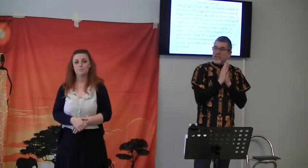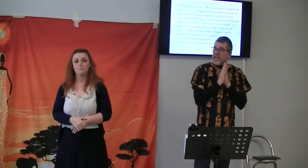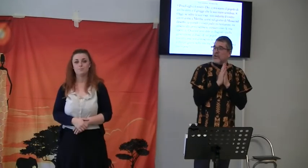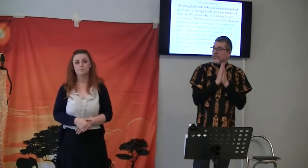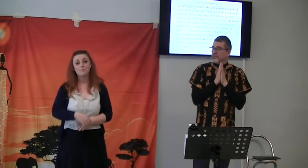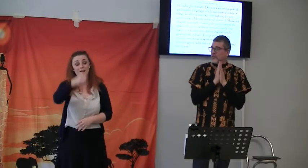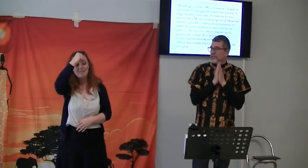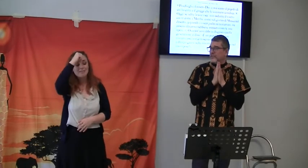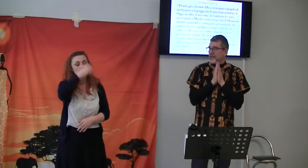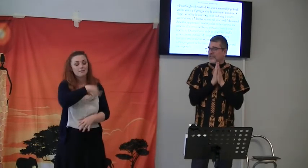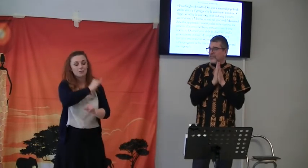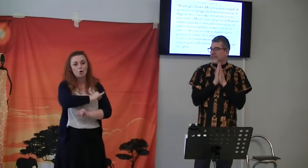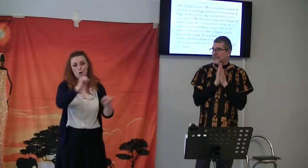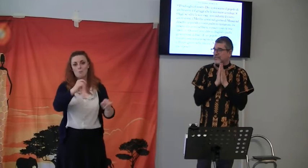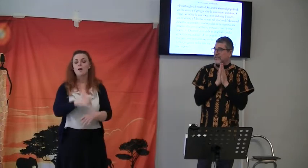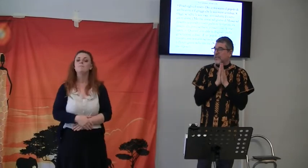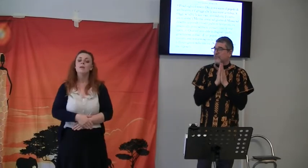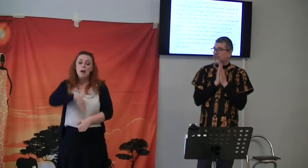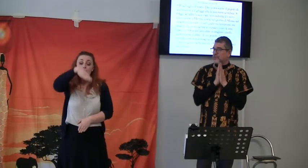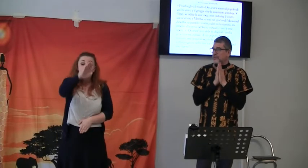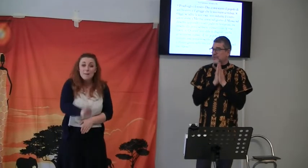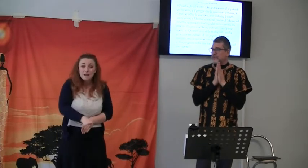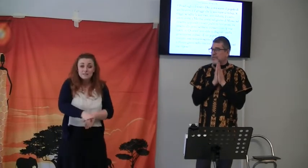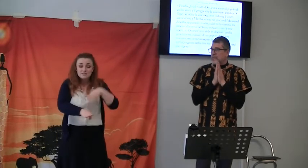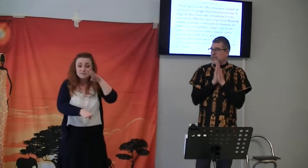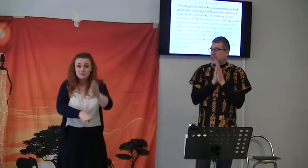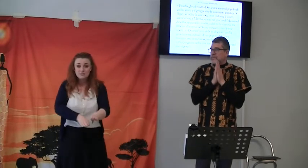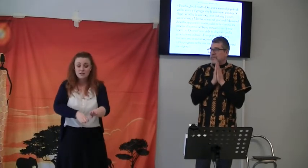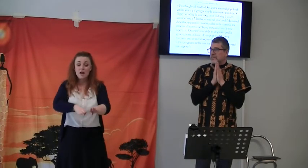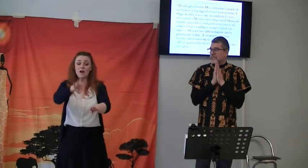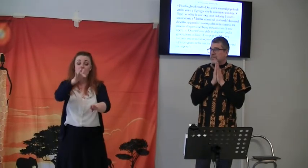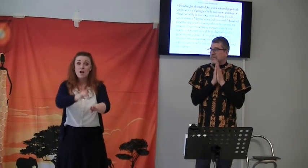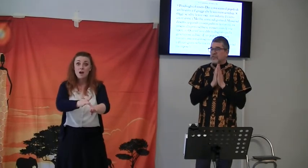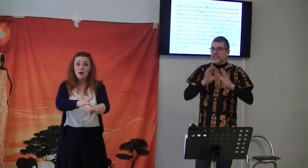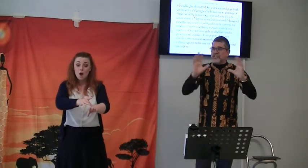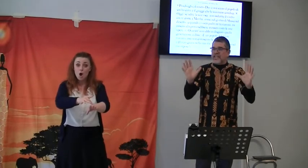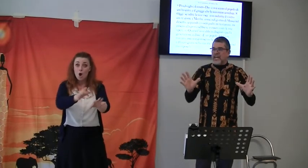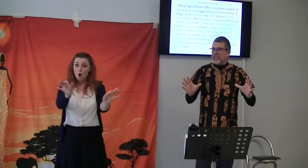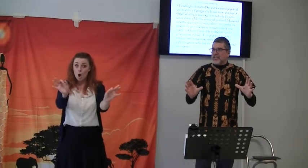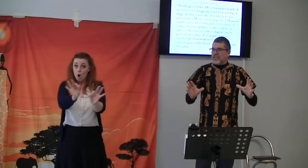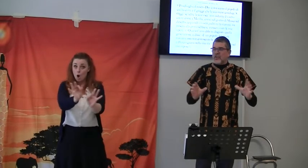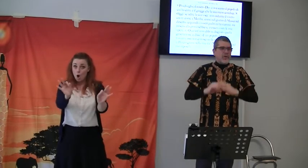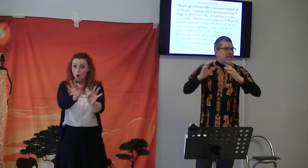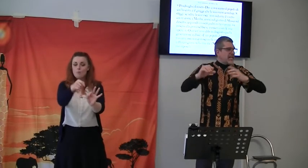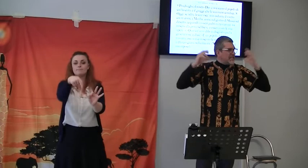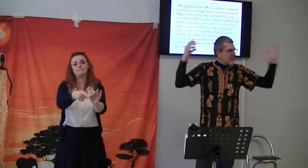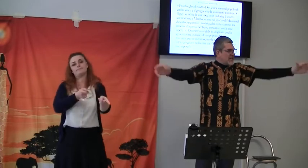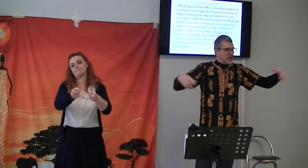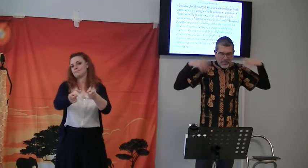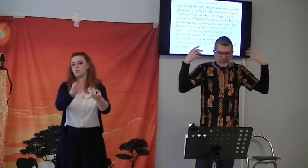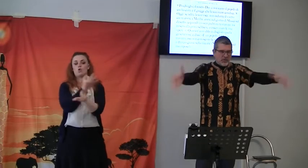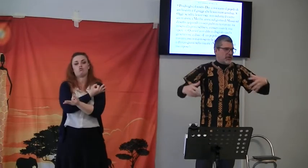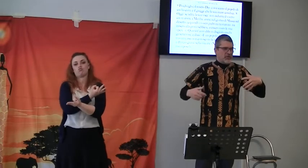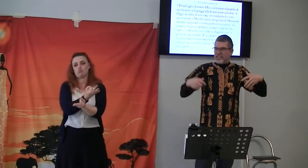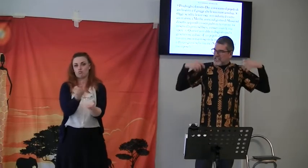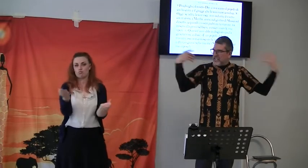Se non hai ancora fatto questo passo questa mattina, è il momento giusto. Non ti schierare con quelli che si lamentano,